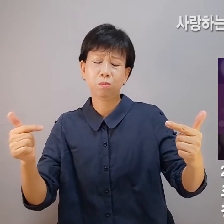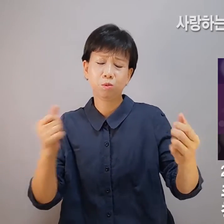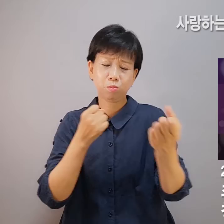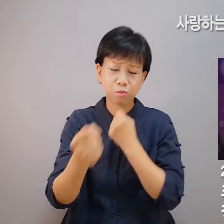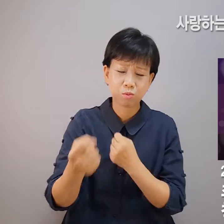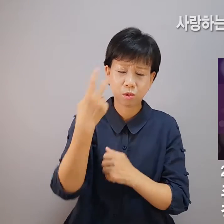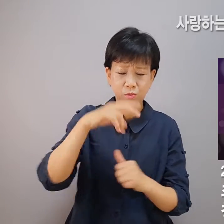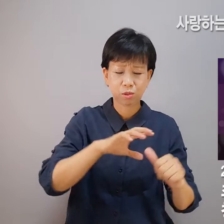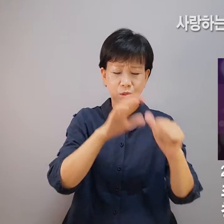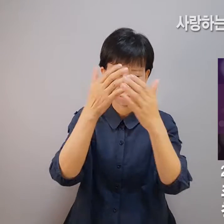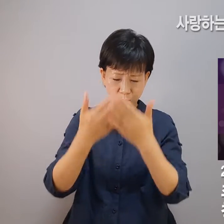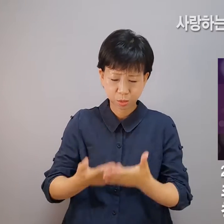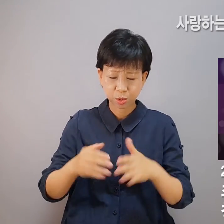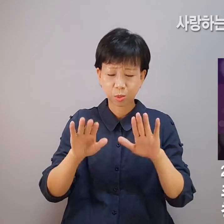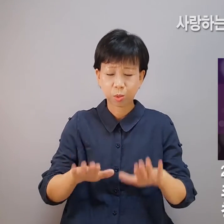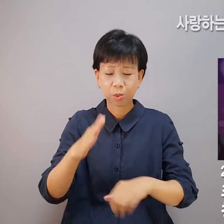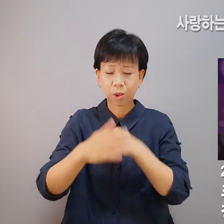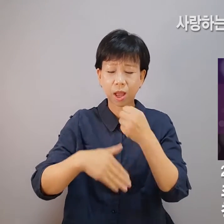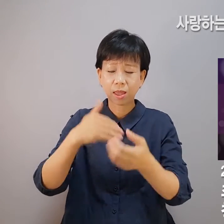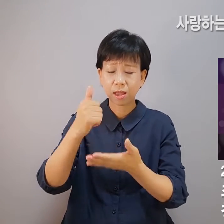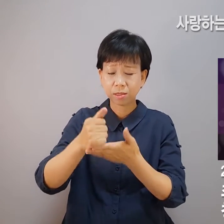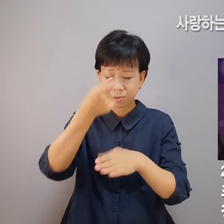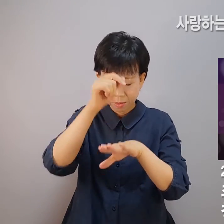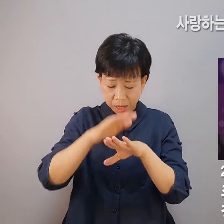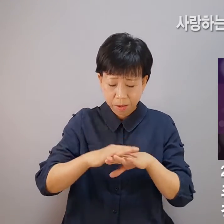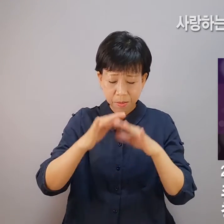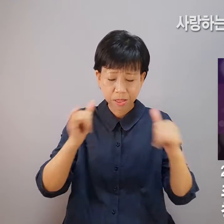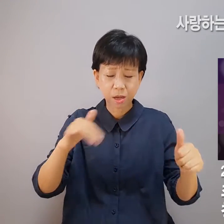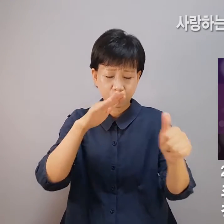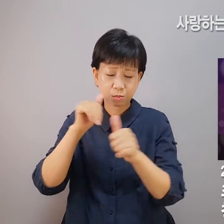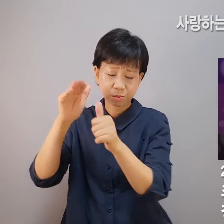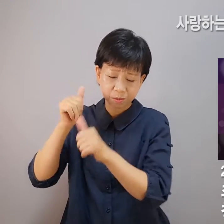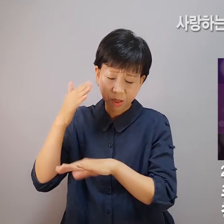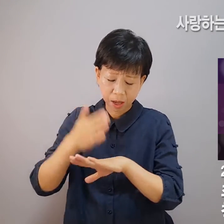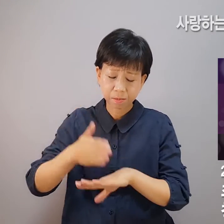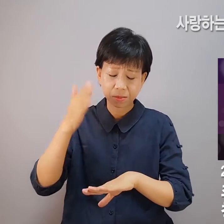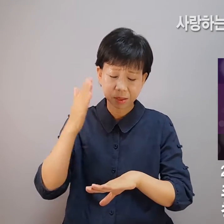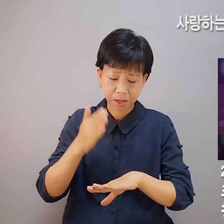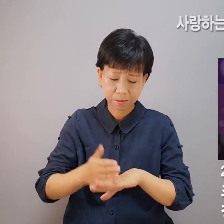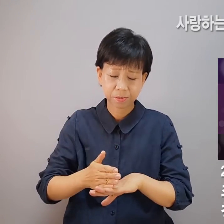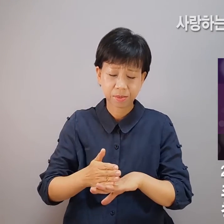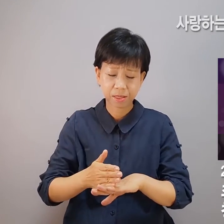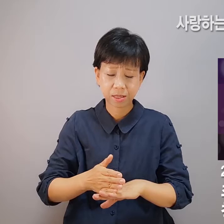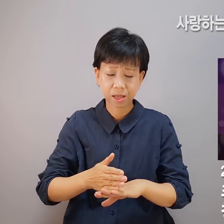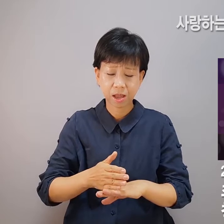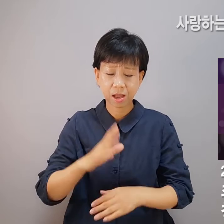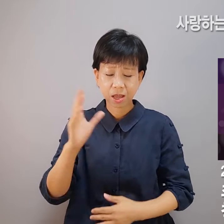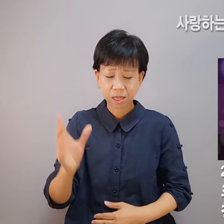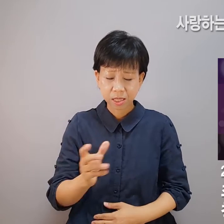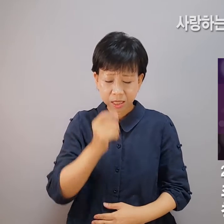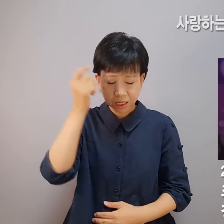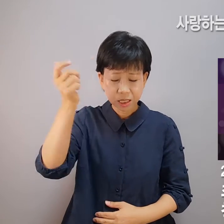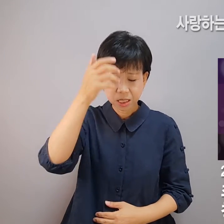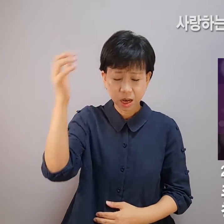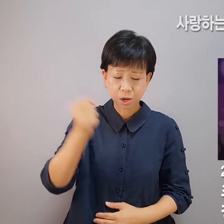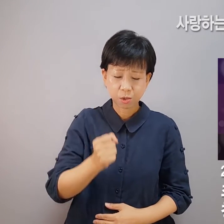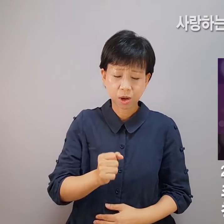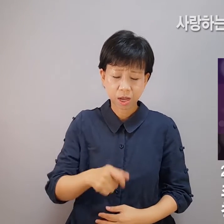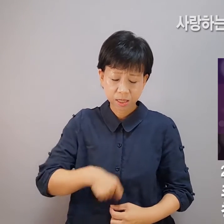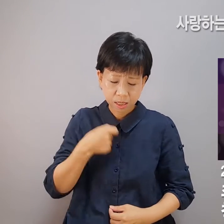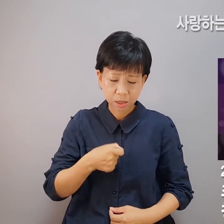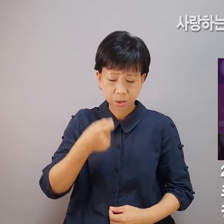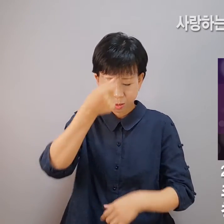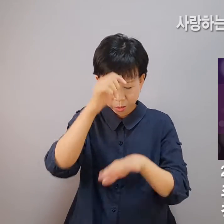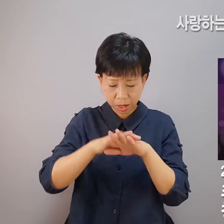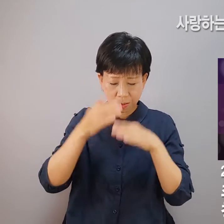오늘도 하나님께서 찾으시는 예배자로 불러주셔서 감사드립니다. 신령과 진정으로 드리는 예배자가 되게